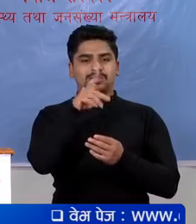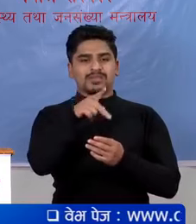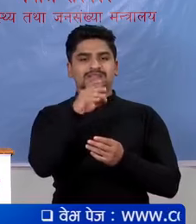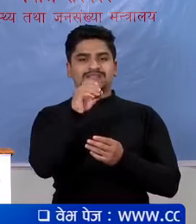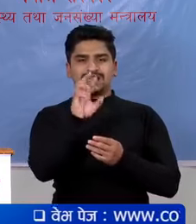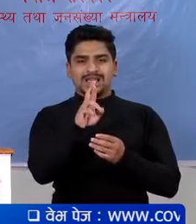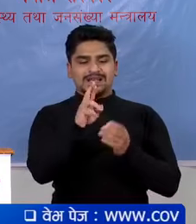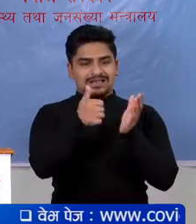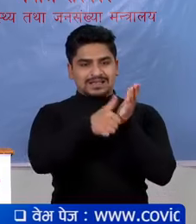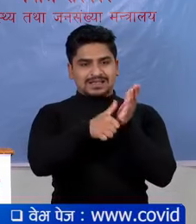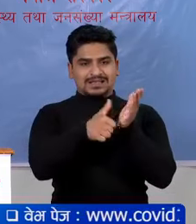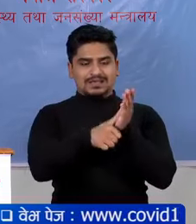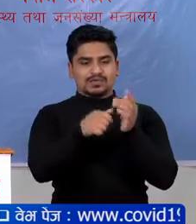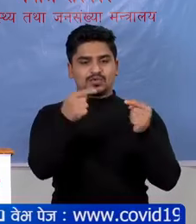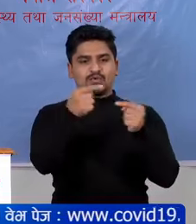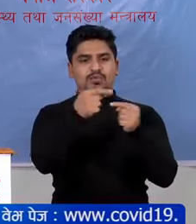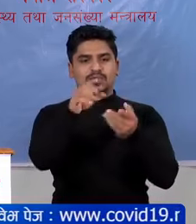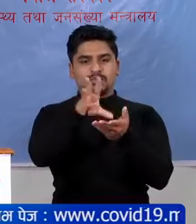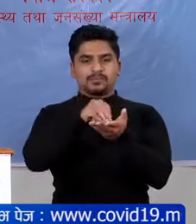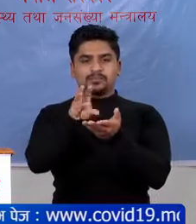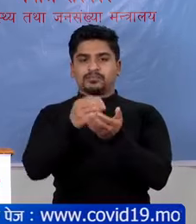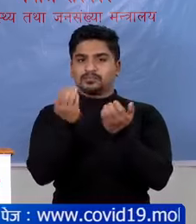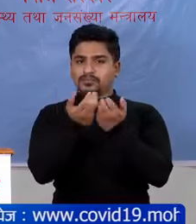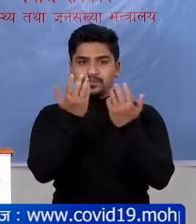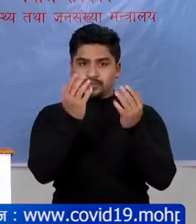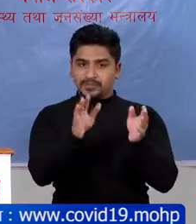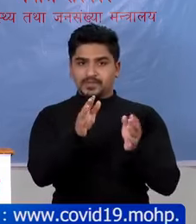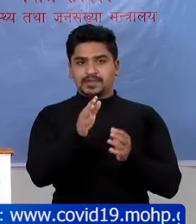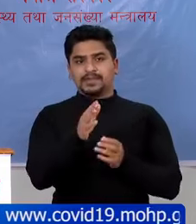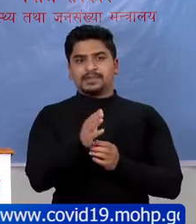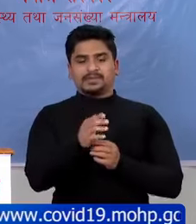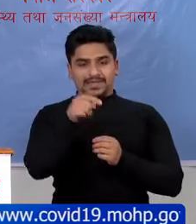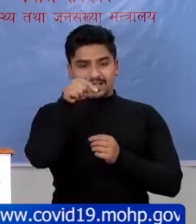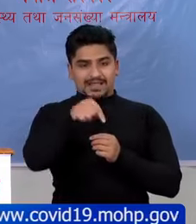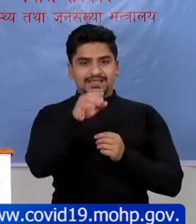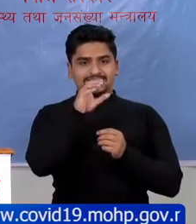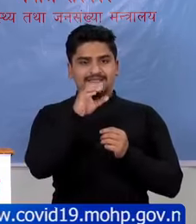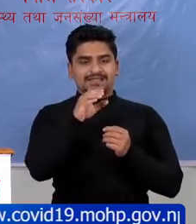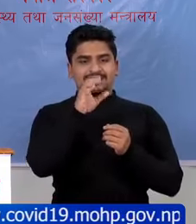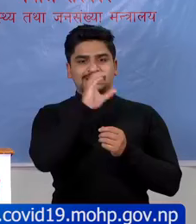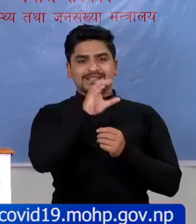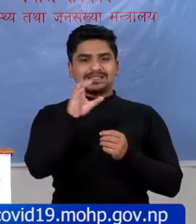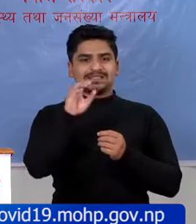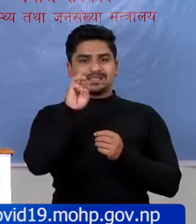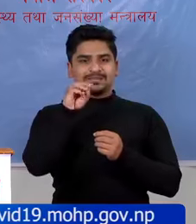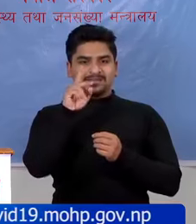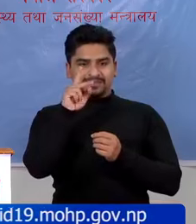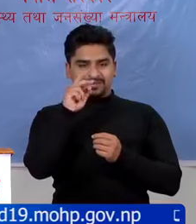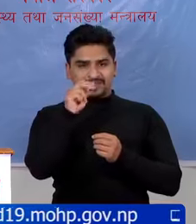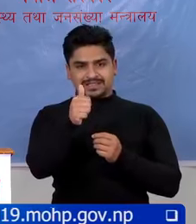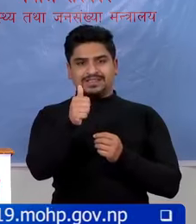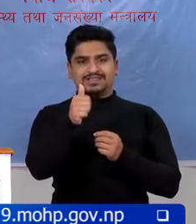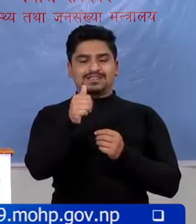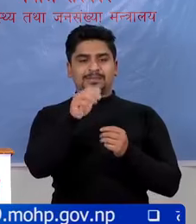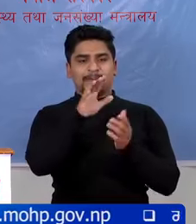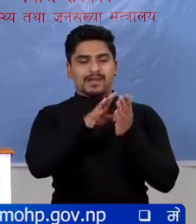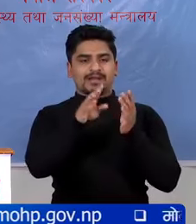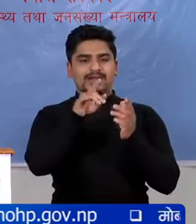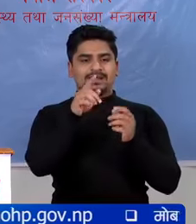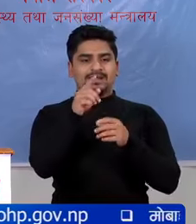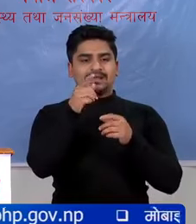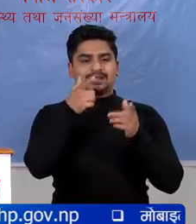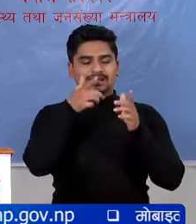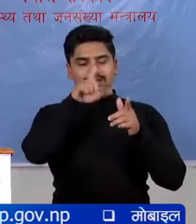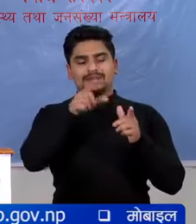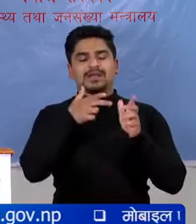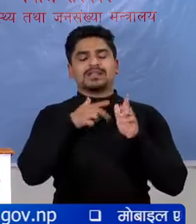परिक्षेन को लागी नमुना संकलन गरी सकेको छा बने। आजा CCMC मारफद नेपाली सेनाको हेलिकाप्टर प्रयोक गरेरा